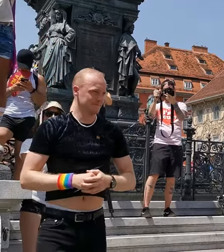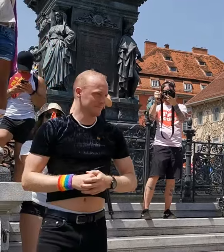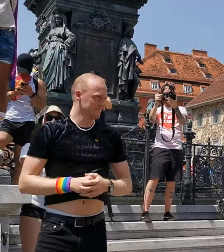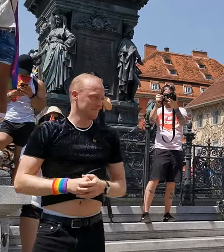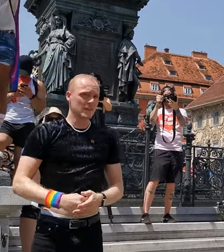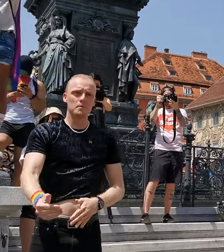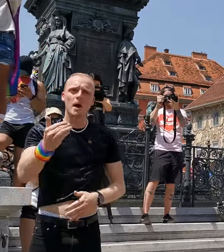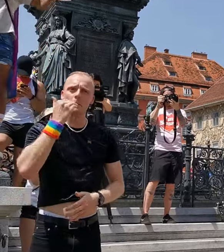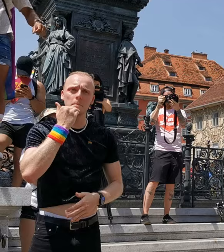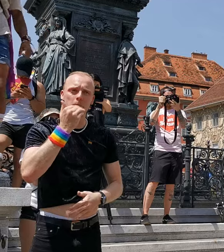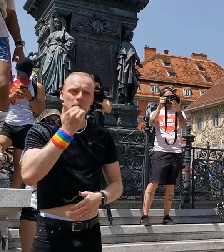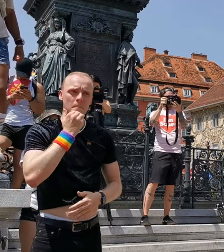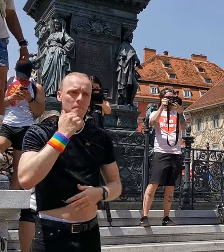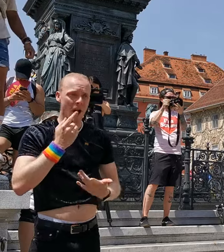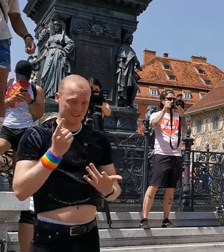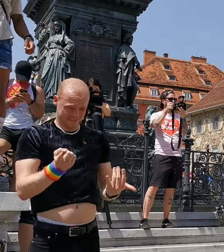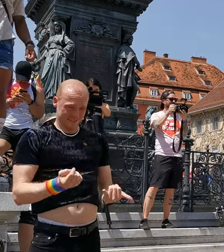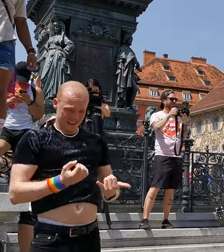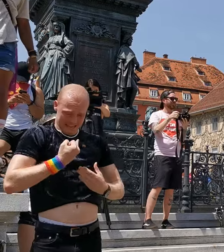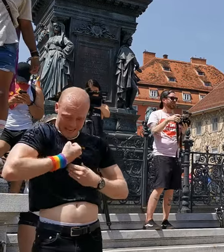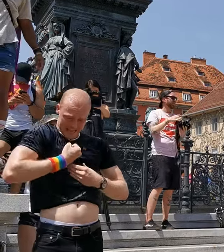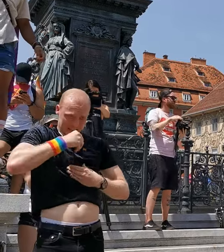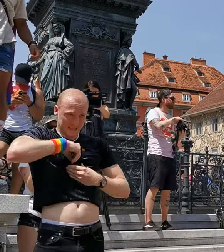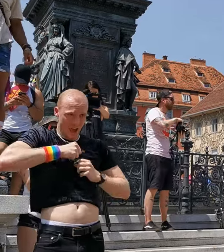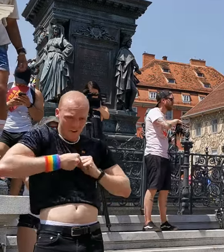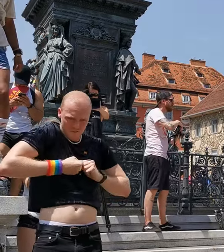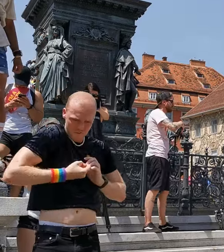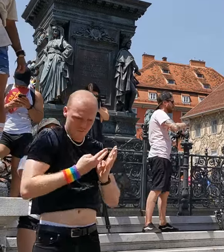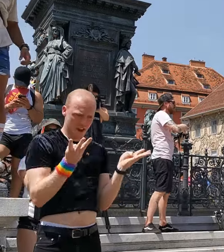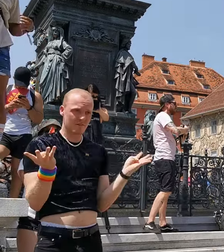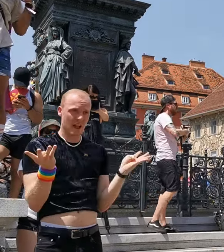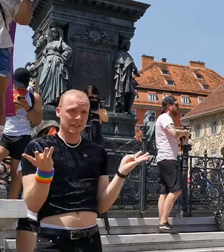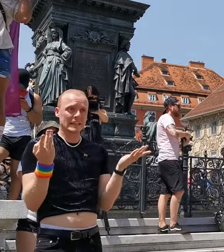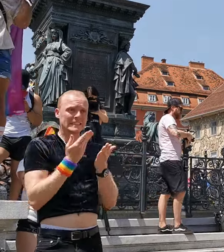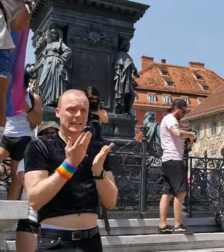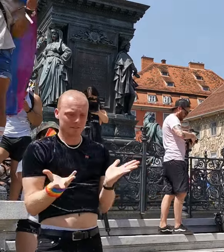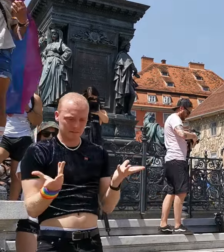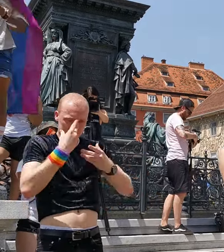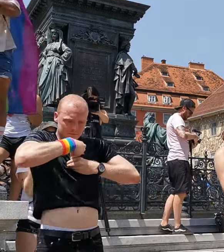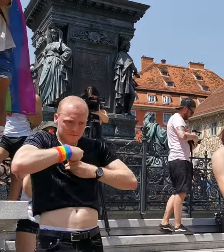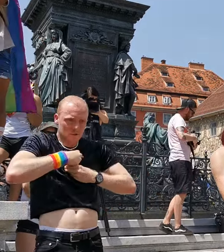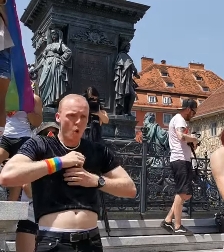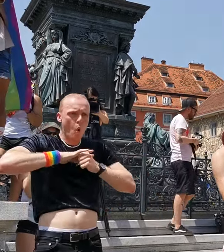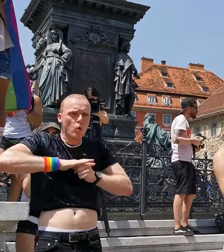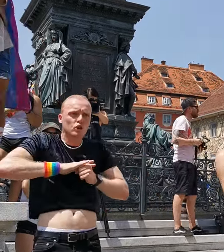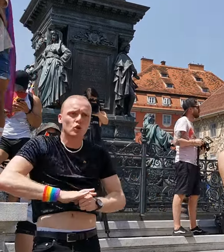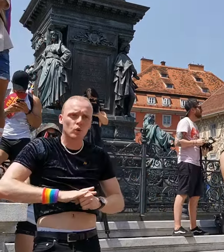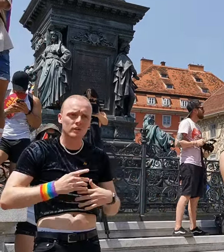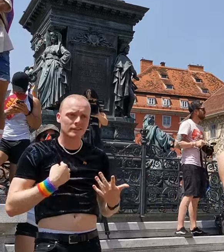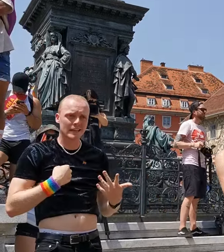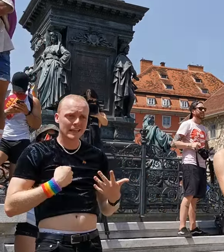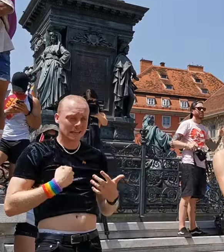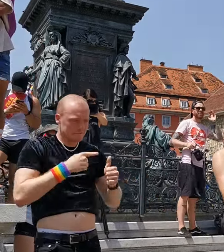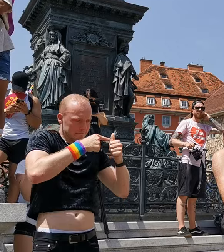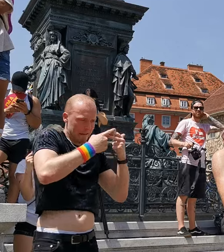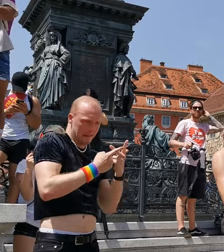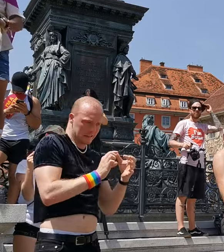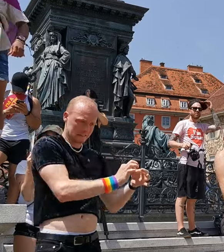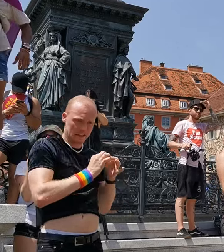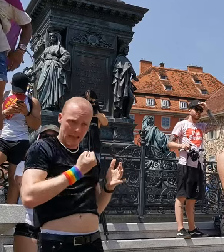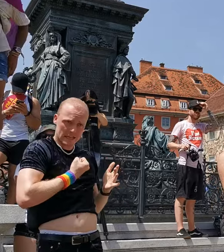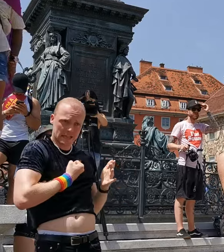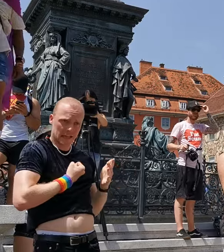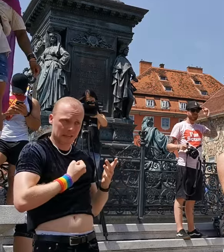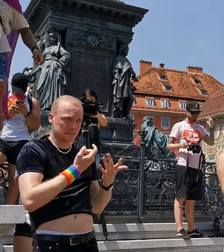Aber weil Identität so vielfältig ist, verstecken sich Unterdrückungssysteme in uns. Ich bin gleichzeitig aufgrund bestimmter Aspekte meiner